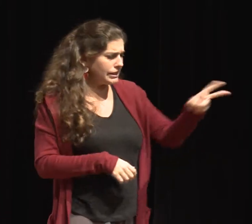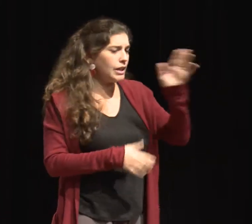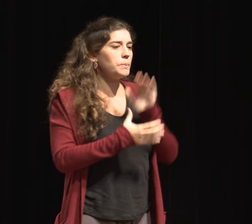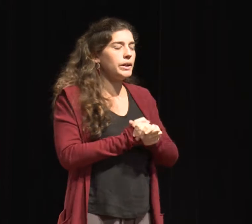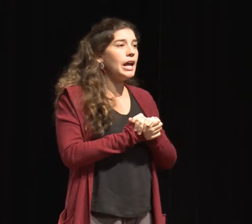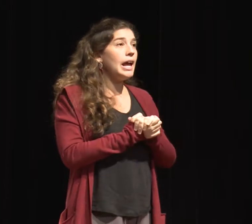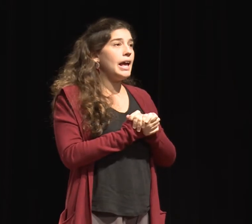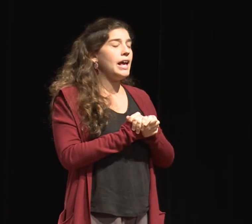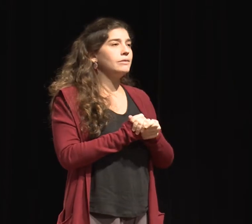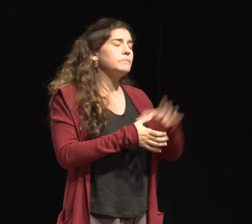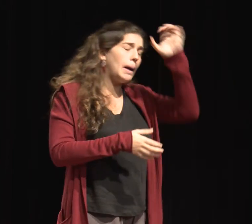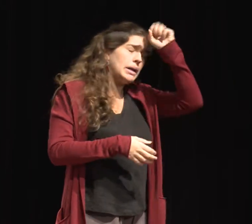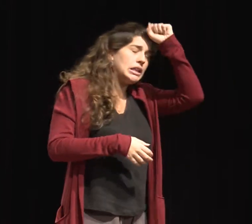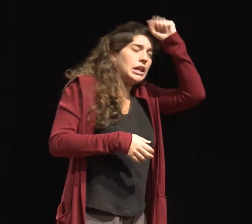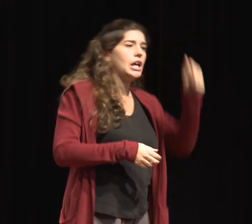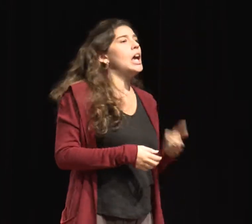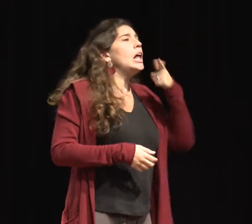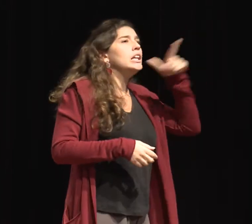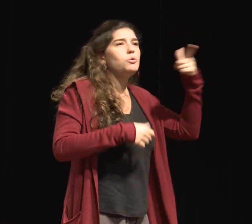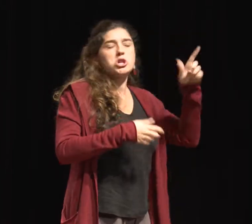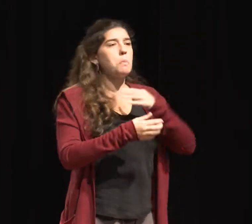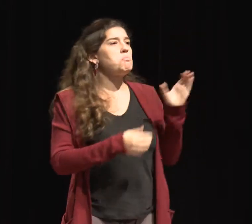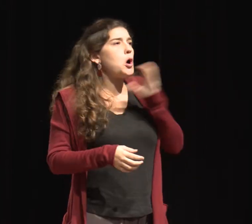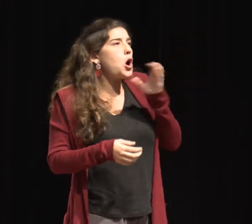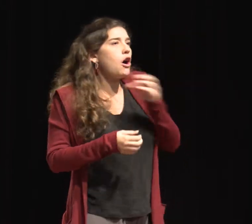Então, eu estou sempre procurando aprender